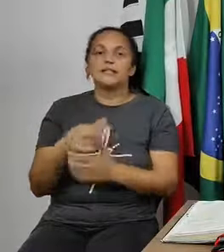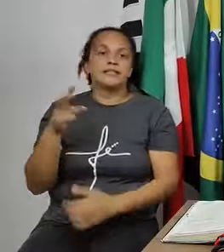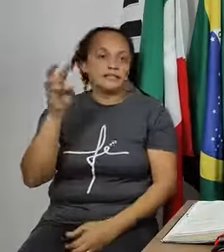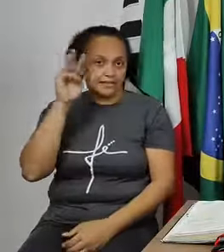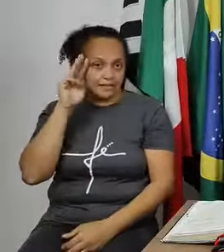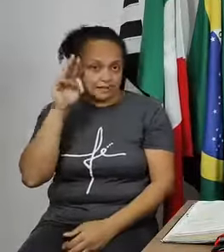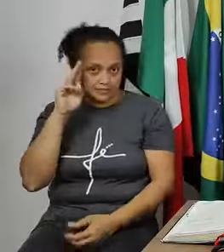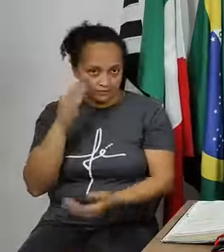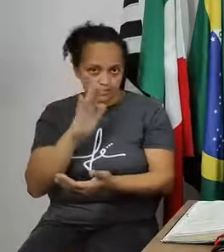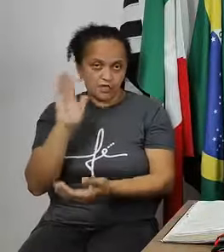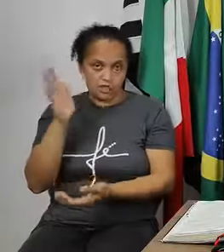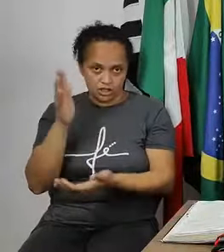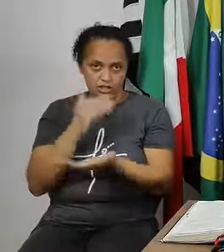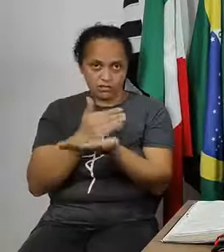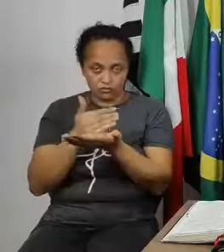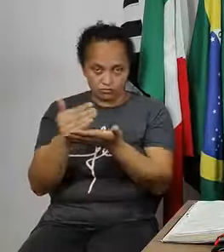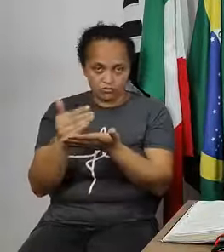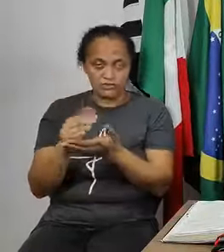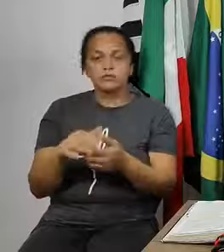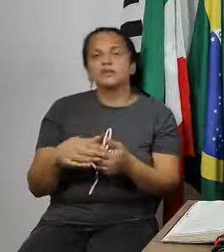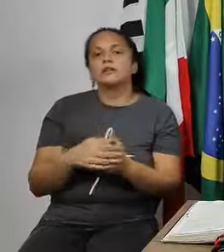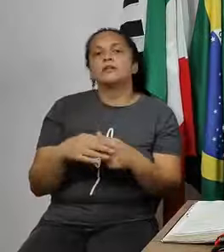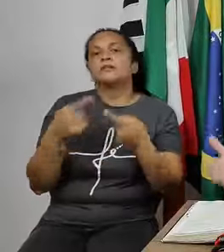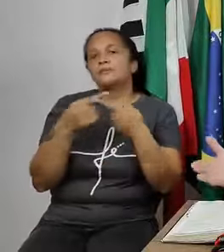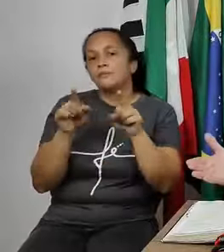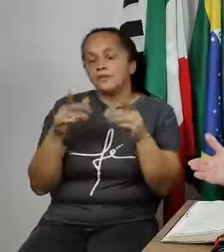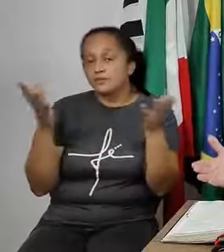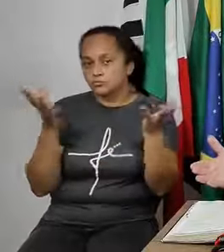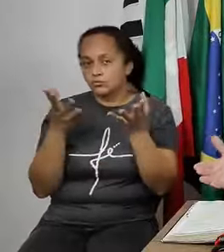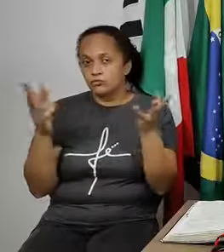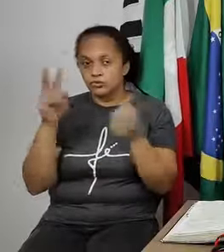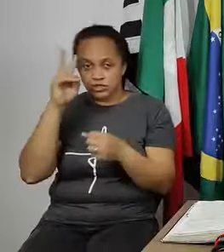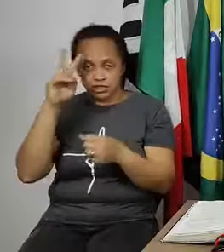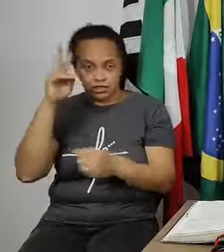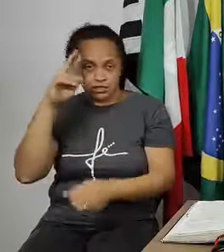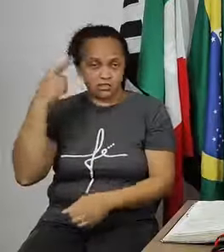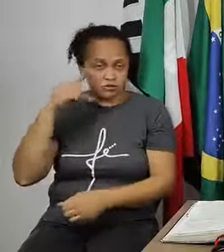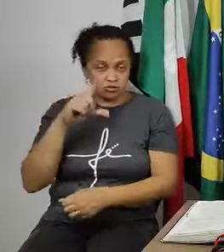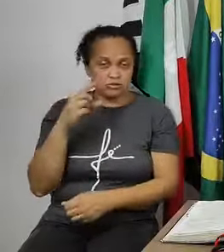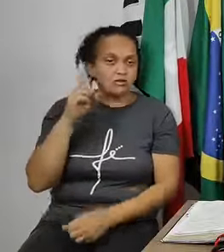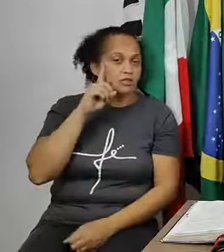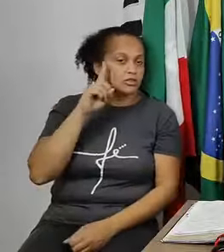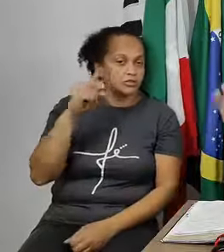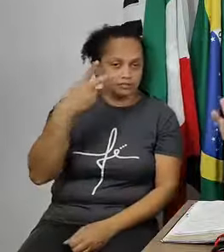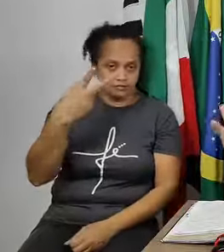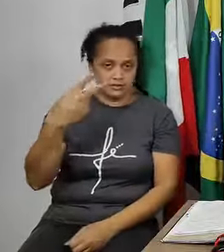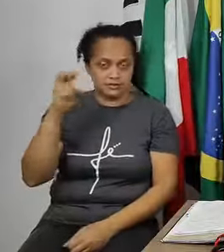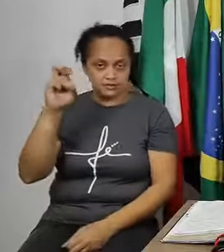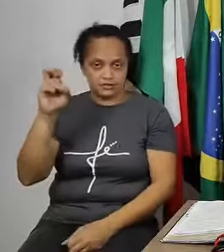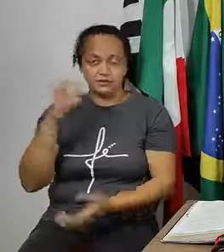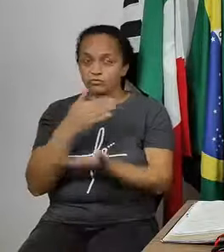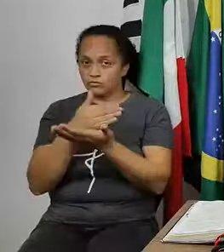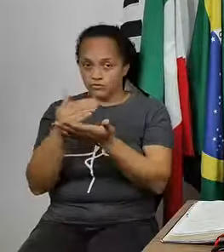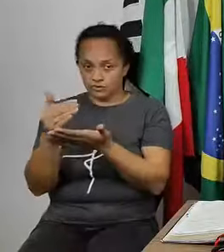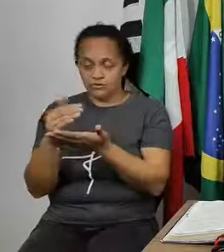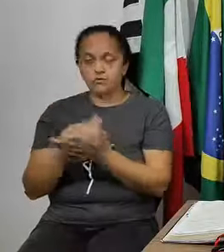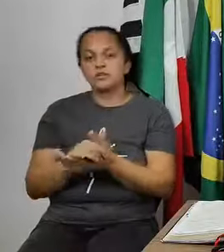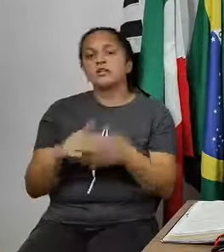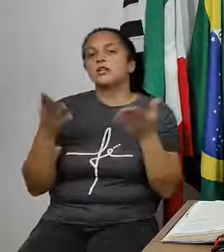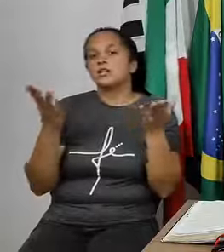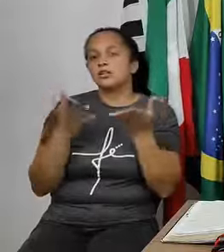agora, e dia 25, e hoje, dia 27 de maio de 2021, a segunda parte. E